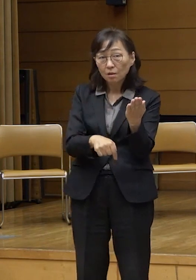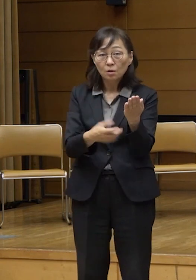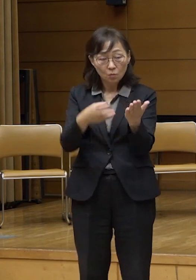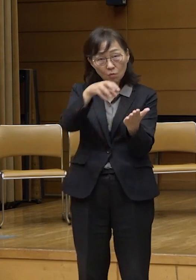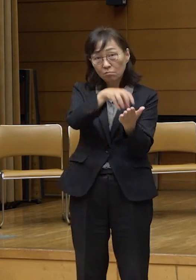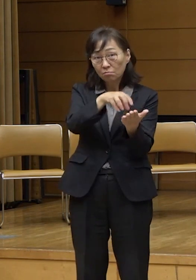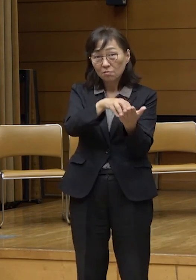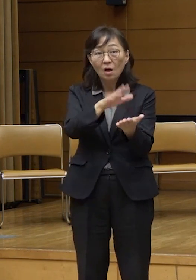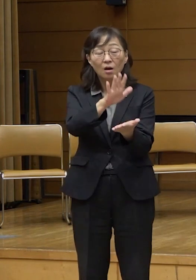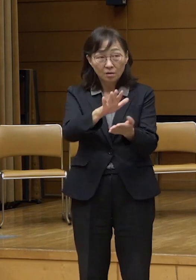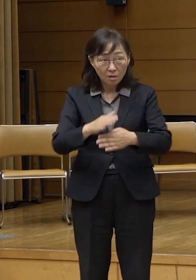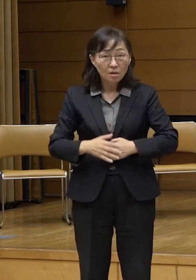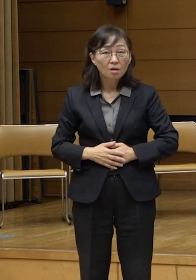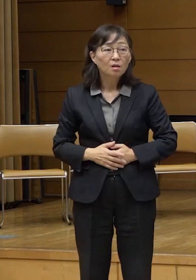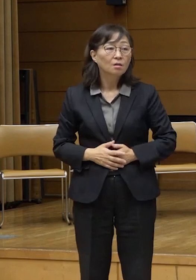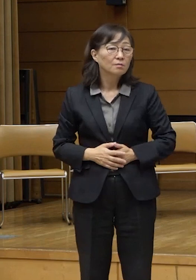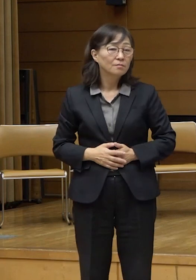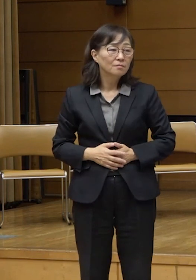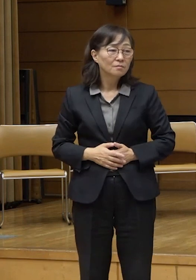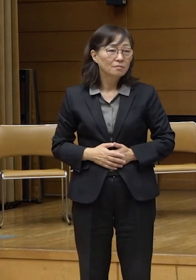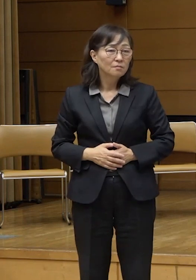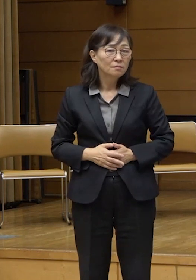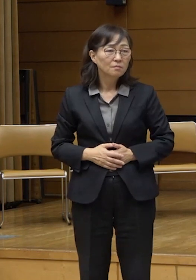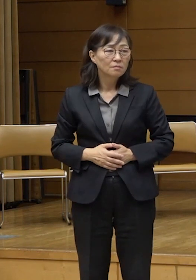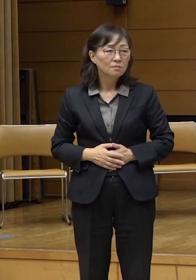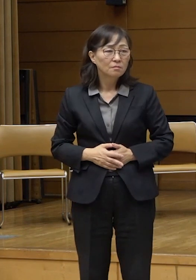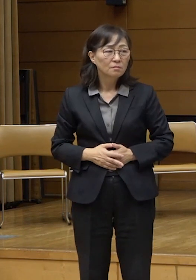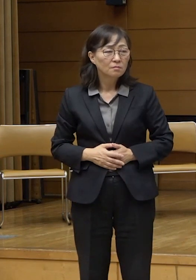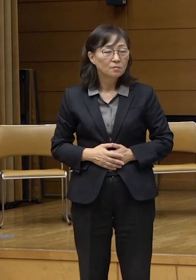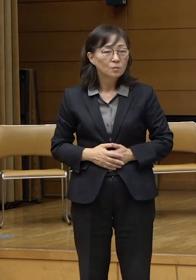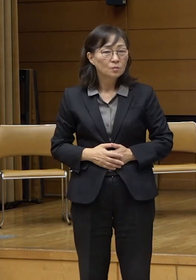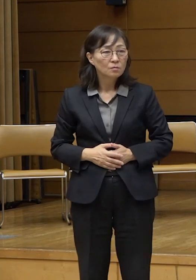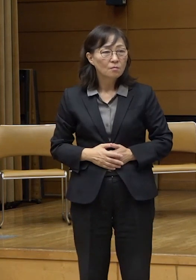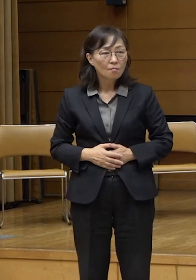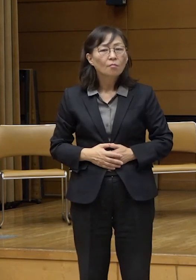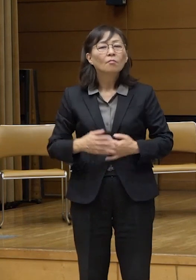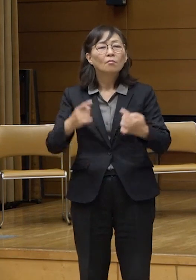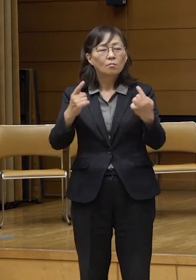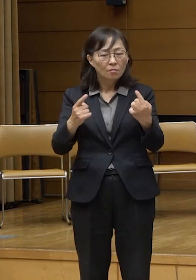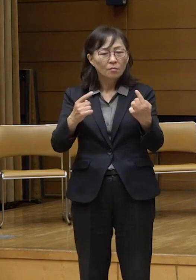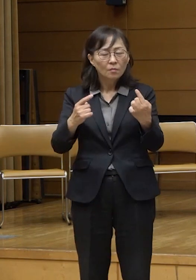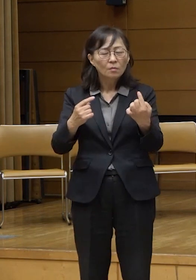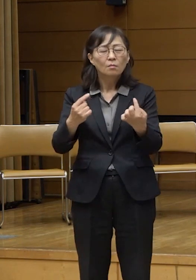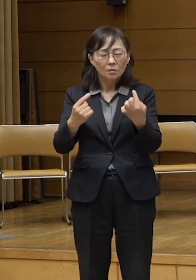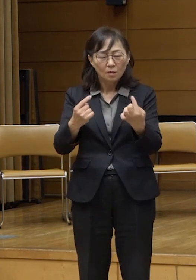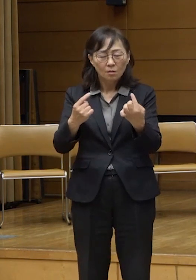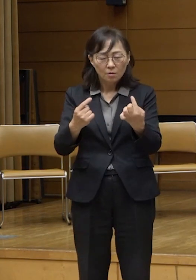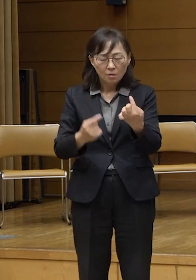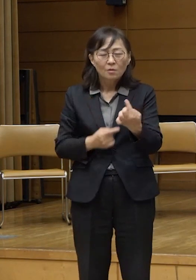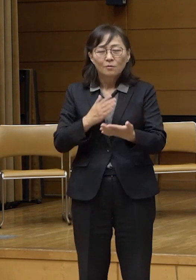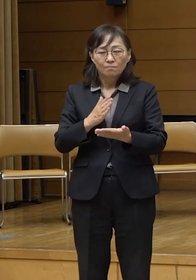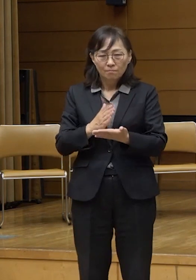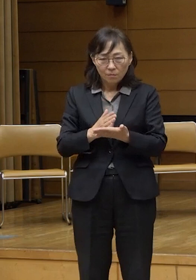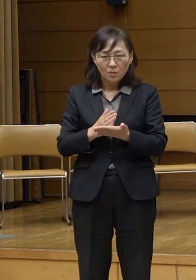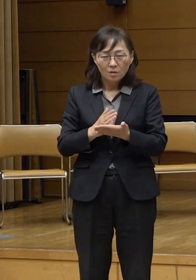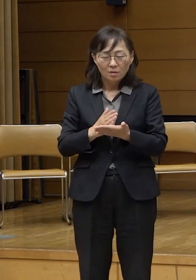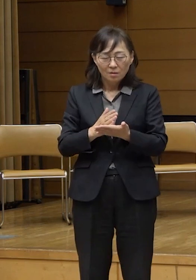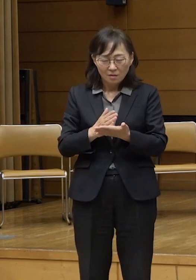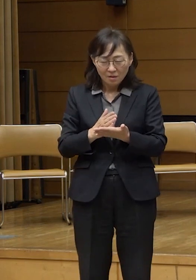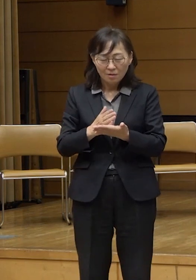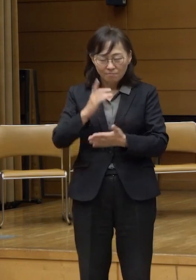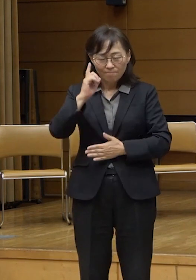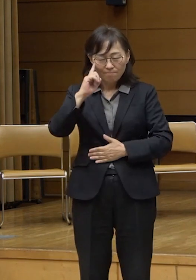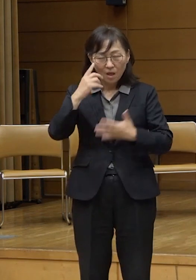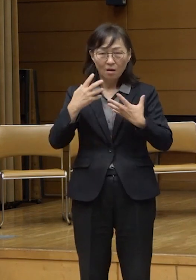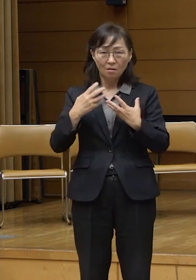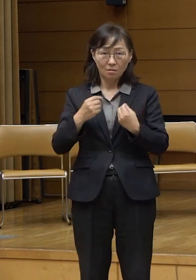出てるんですけども、出発してるんですが、そこで一回ちょっと、一旦と立ち止まって振り返ったことがあります。その